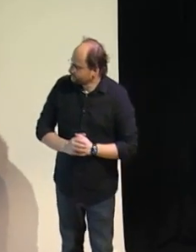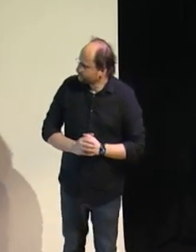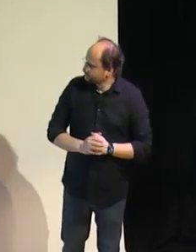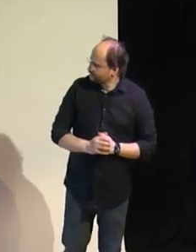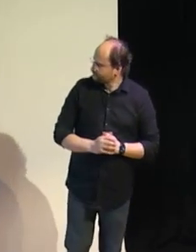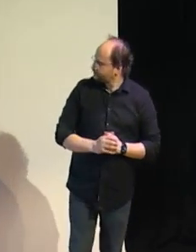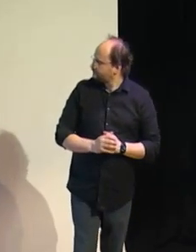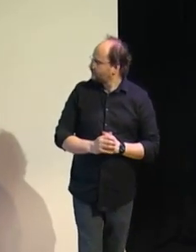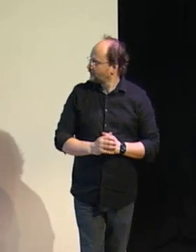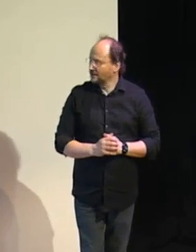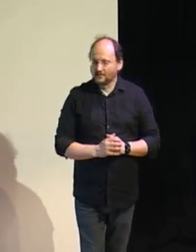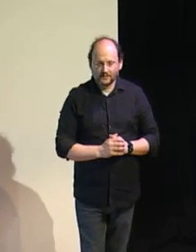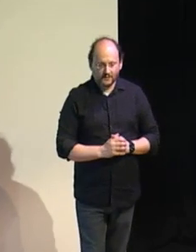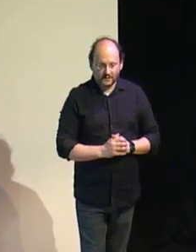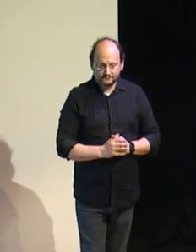très haut niveau.